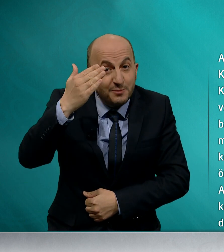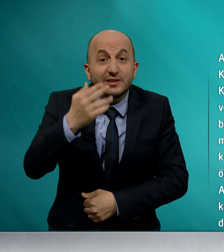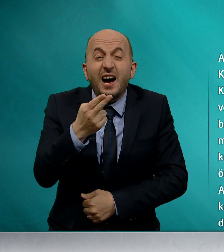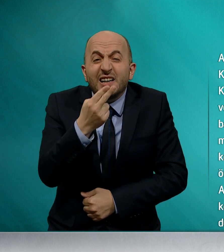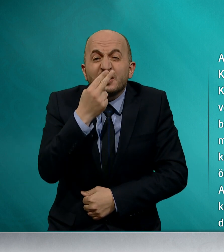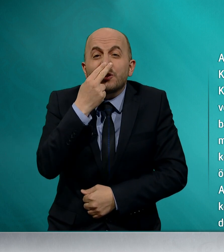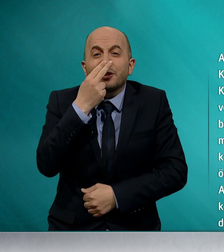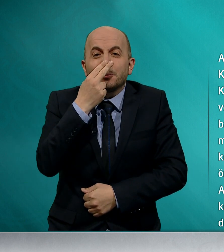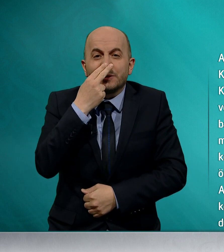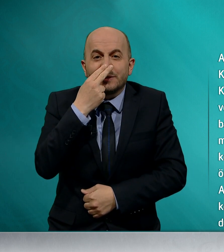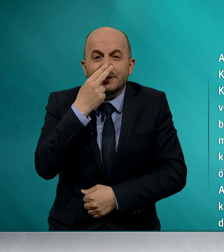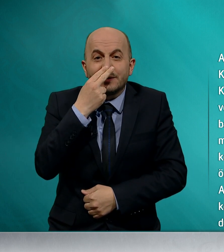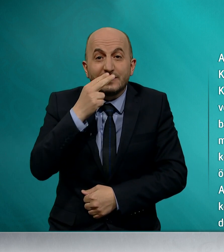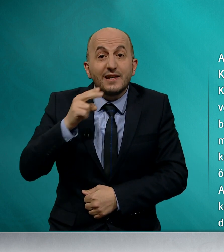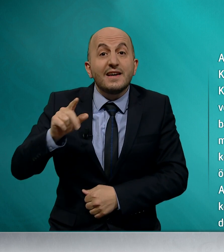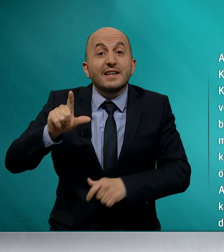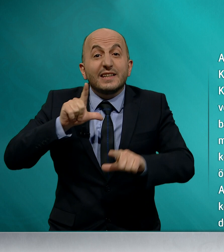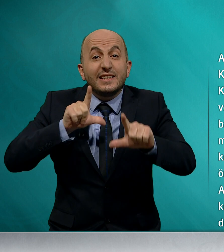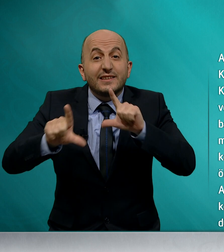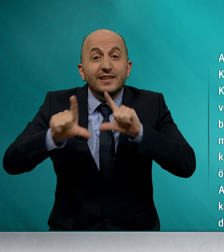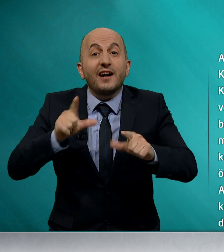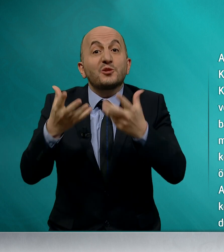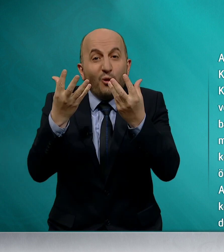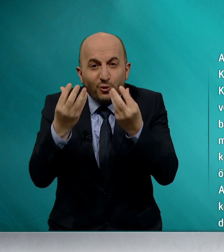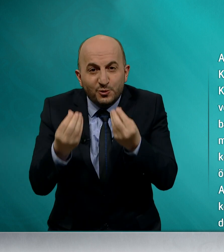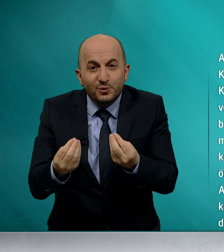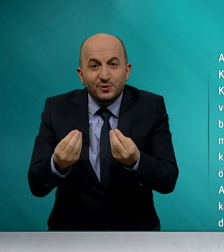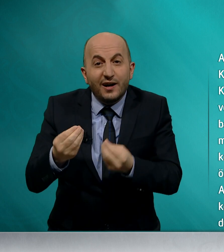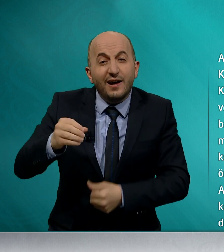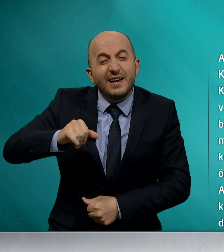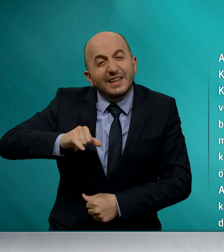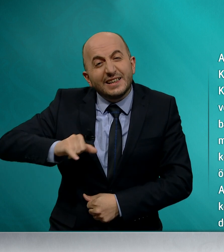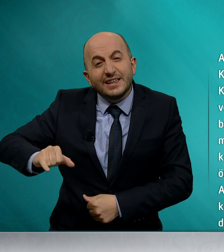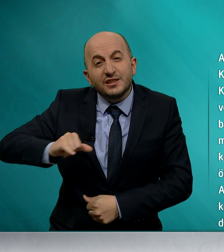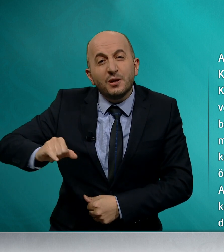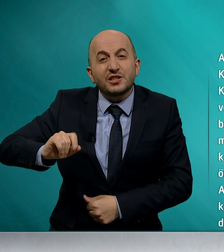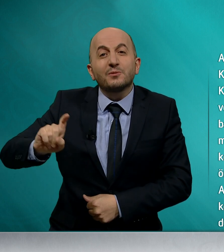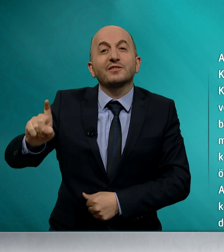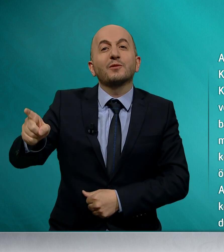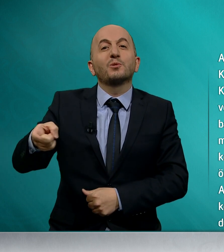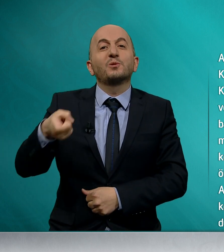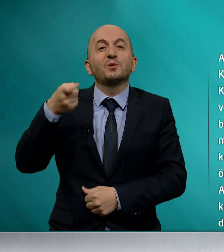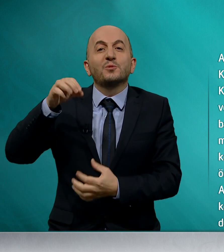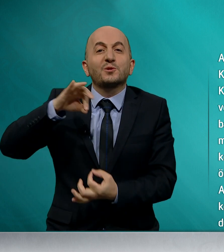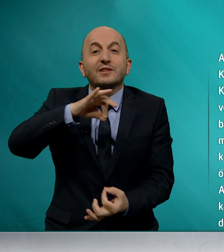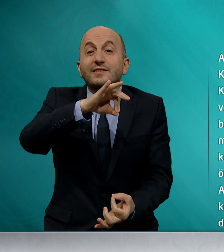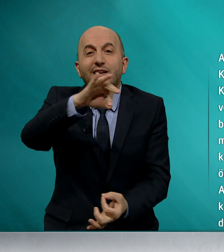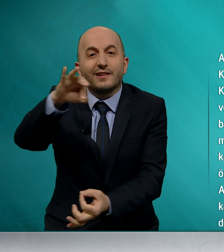selamına alıştığımız, ihtiyaç olduğunda yanı başımızda bulduğumuz